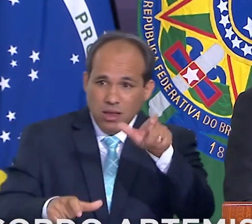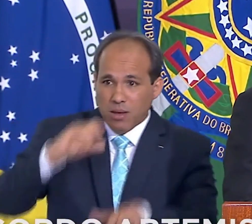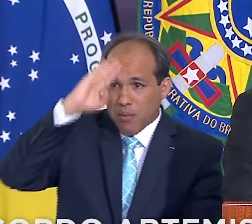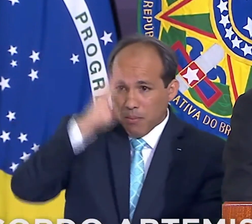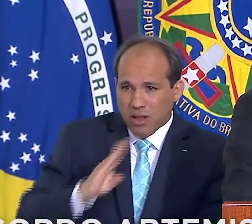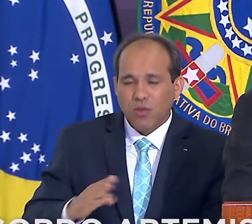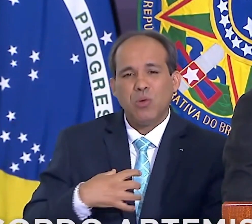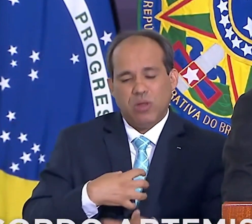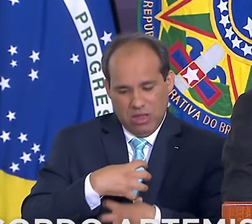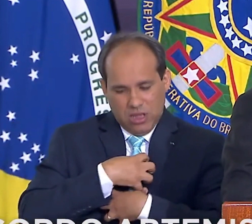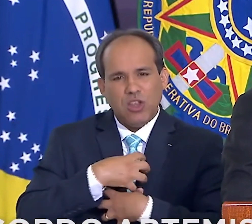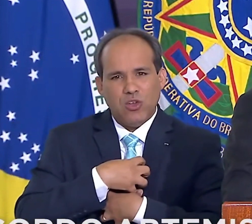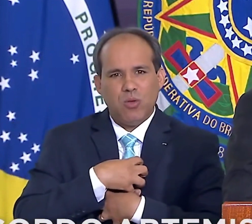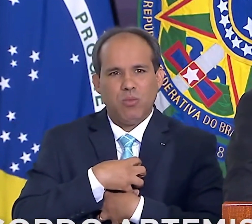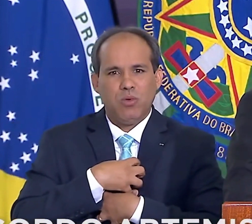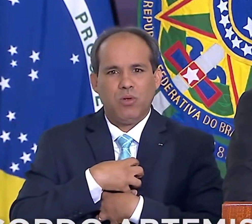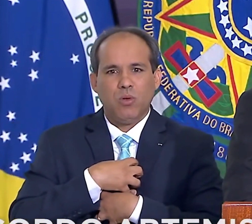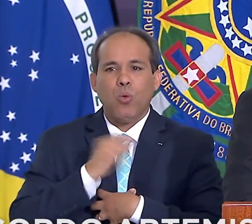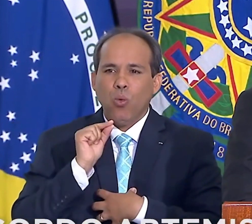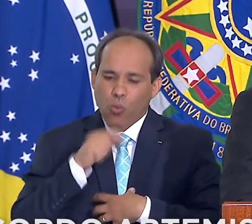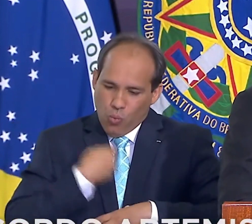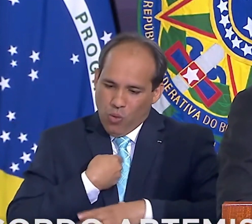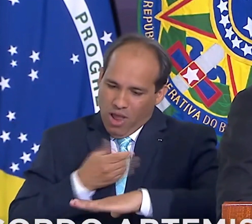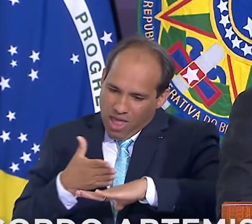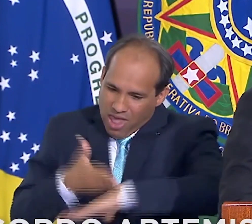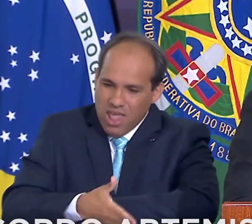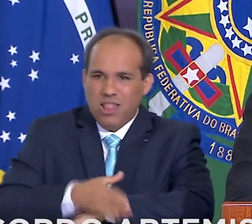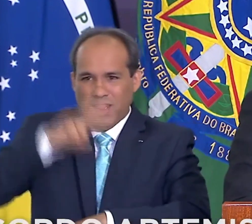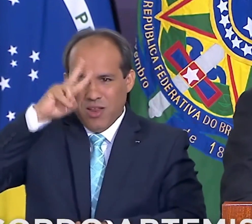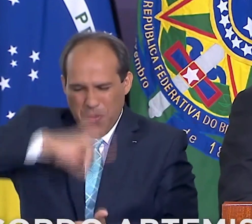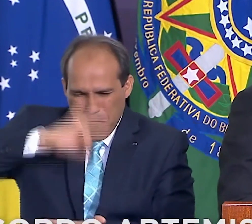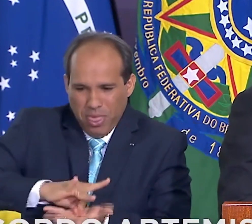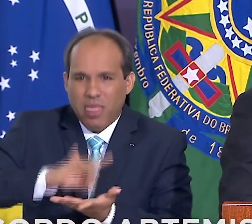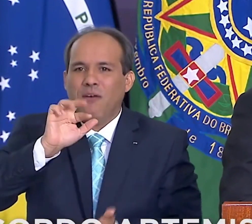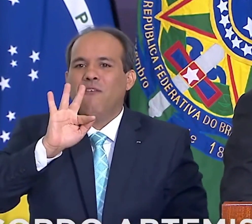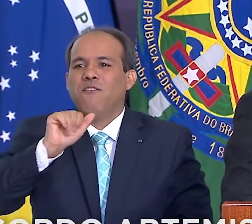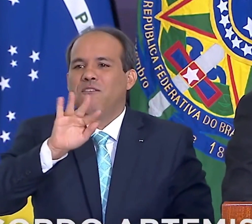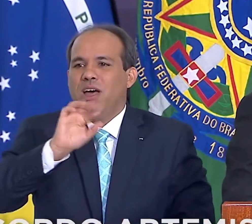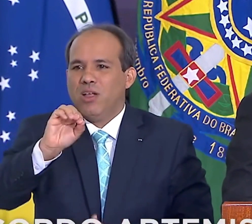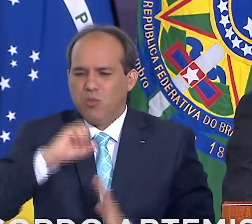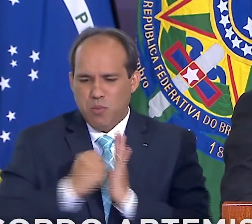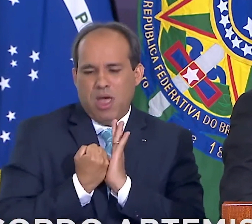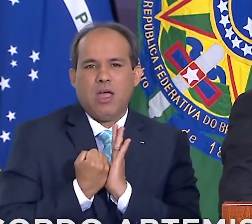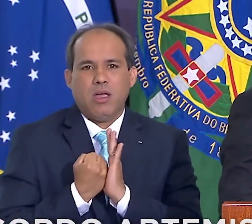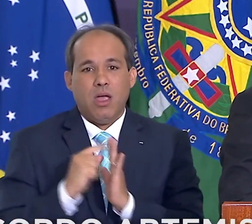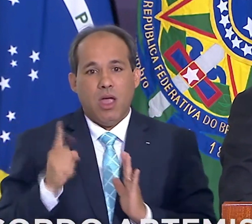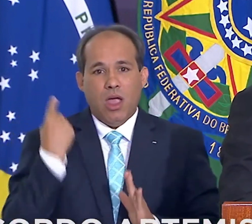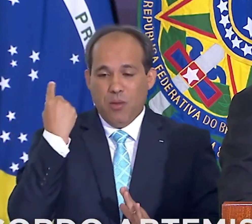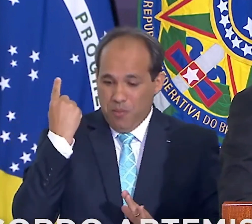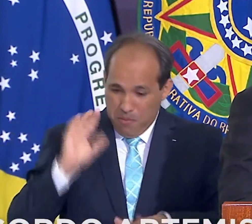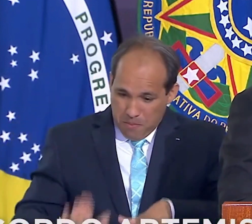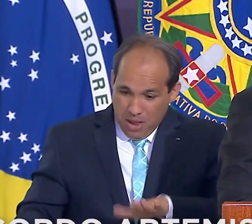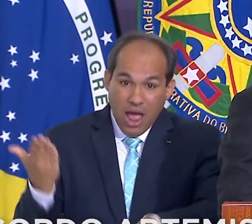nos consideramos estar entrando para a história de fato. Para nós é um tremendo passo. Para Kennedy foi lá